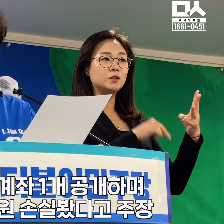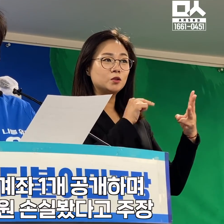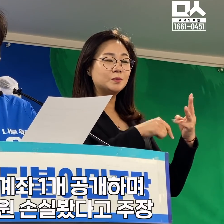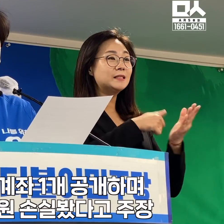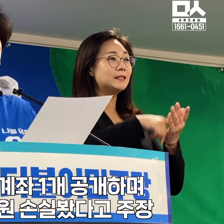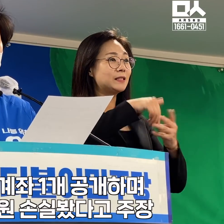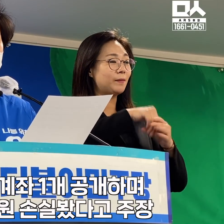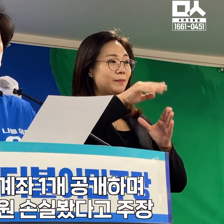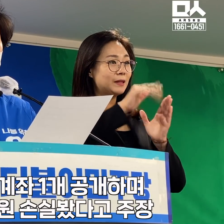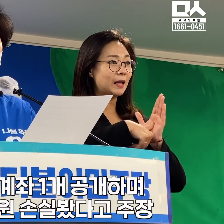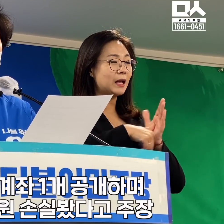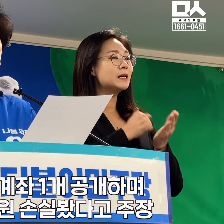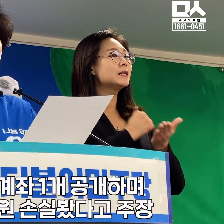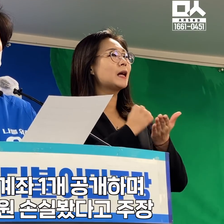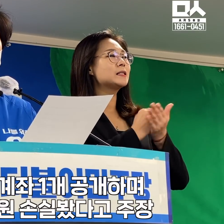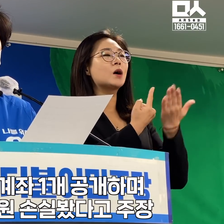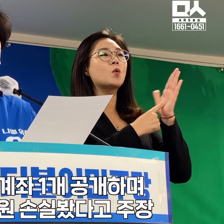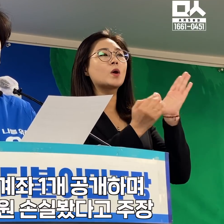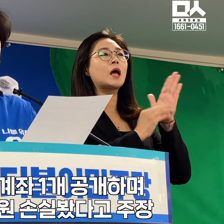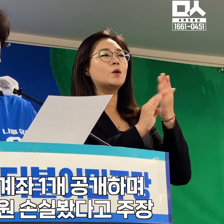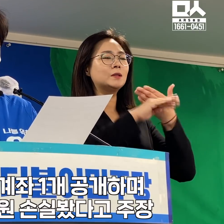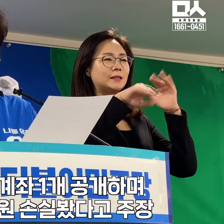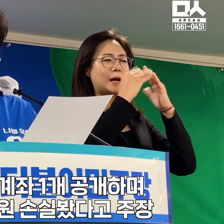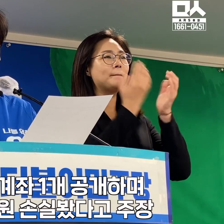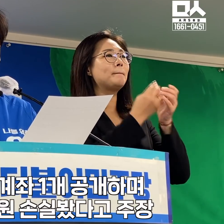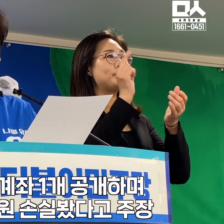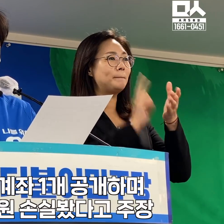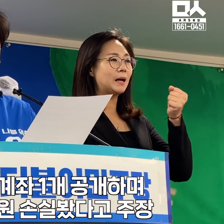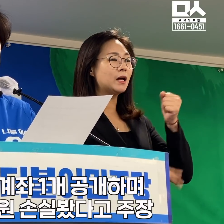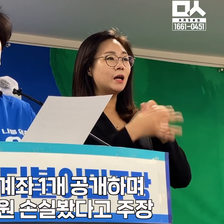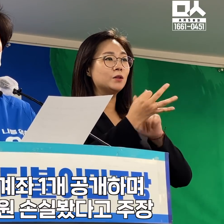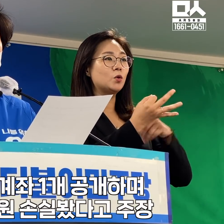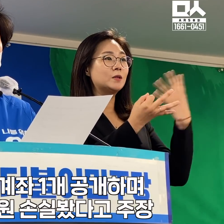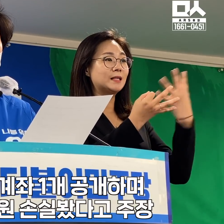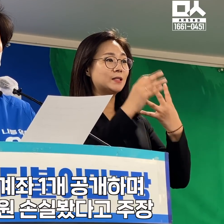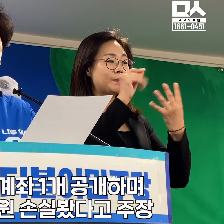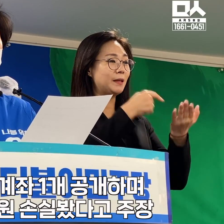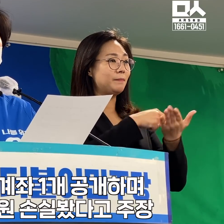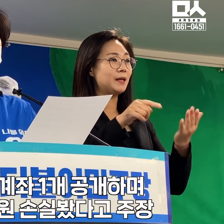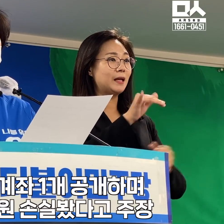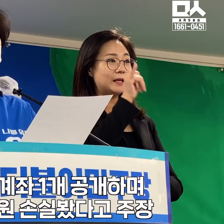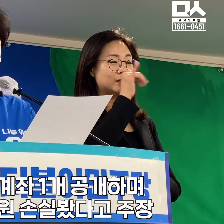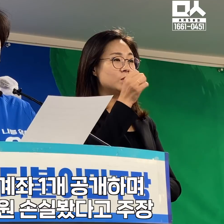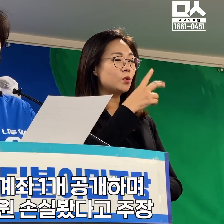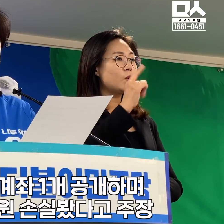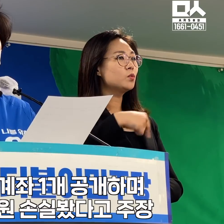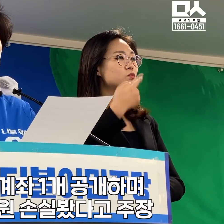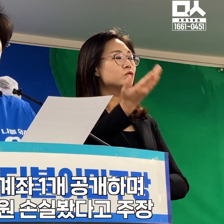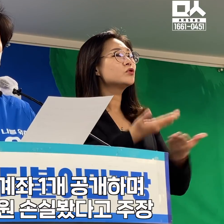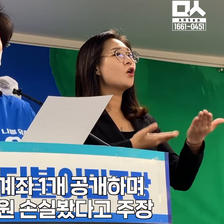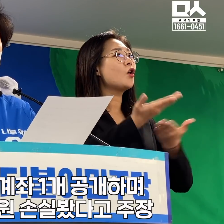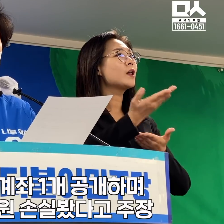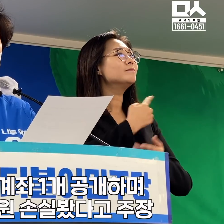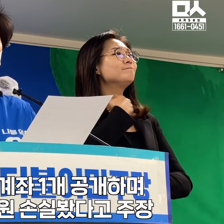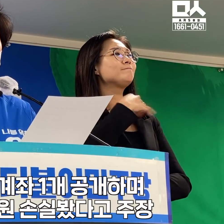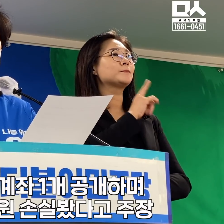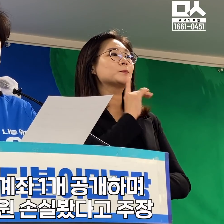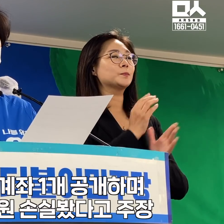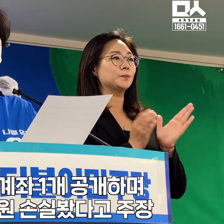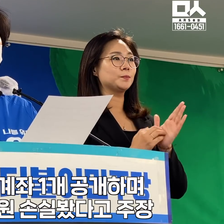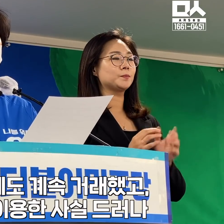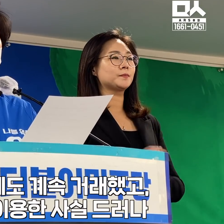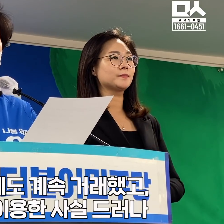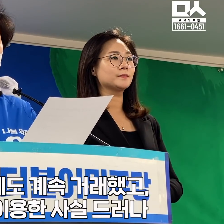경선 때 계좌 공개 후 다 팔아서 4천만 원 정도 손실이 있었고 그 후 거래한 적 없다고